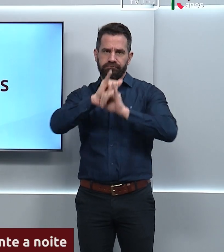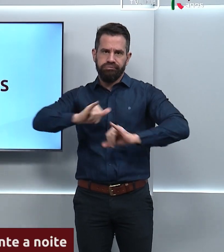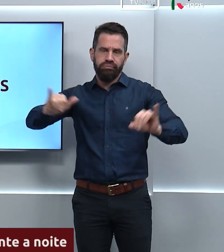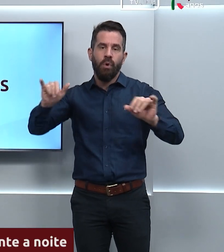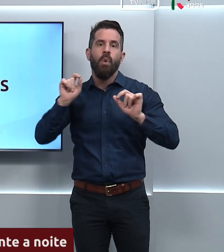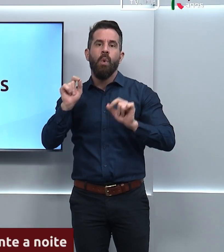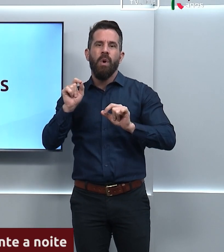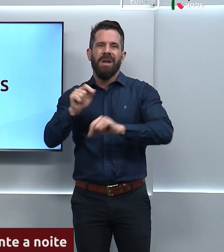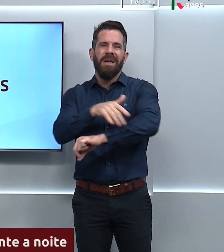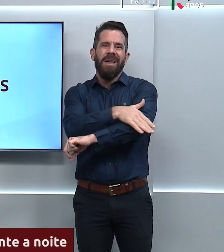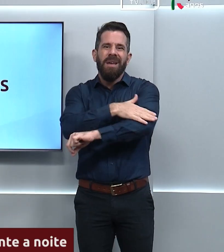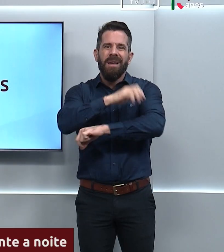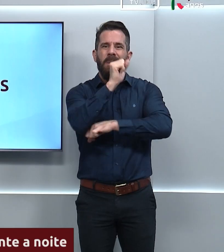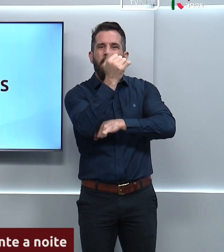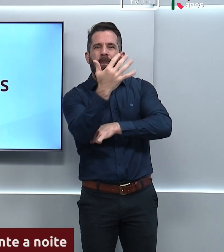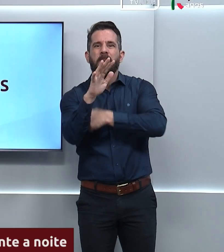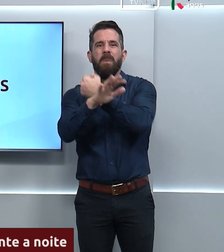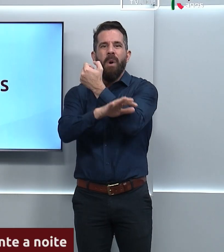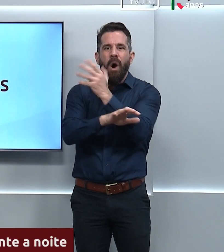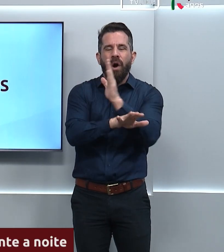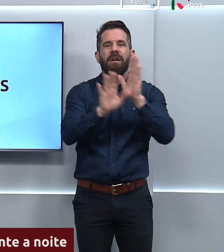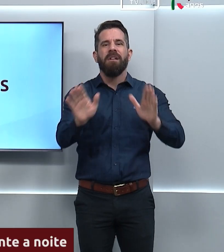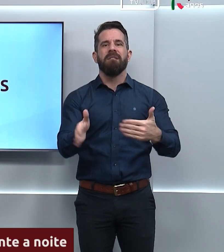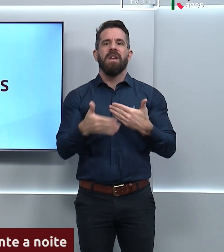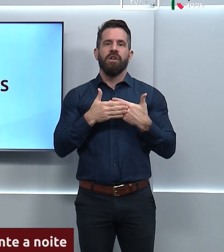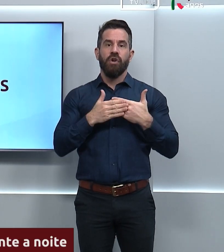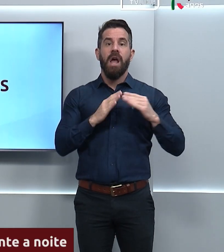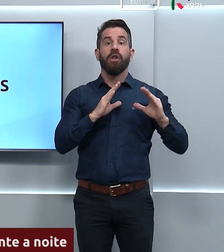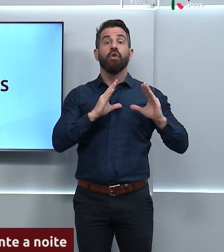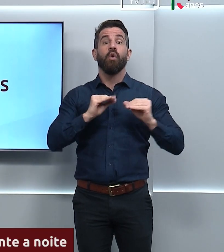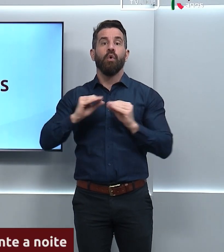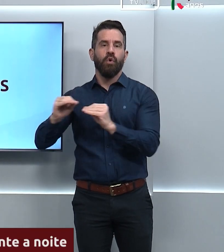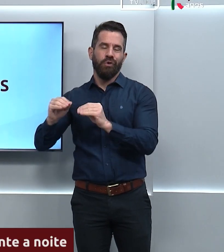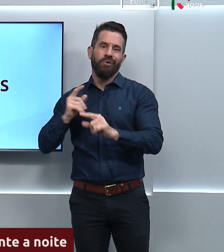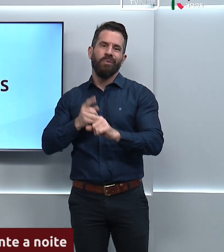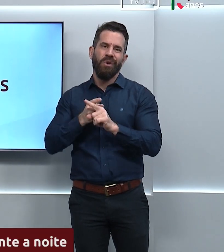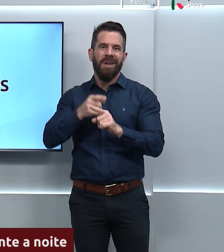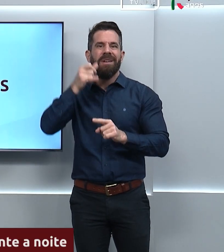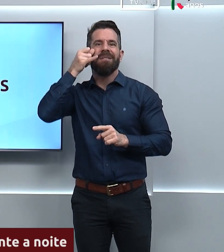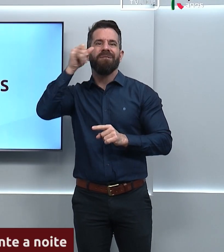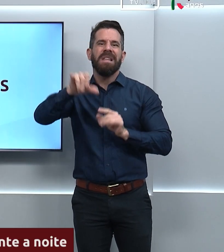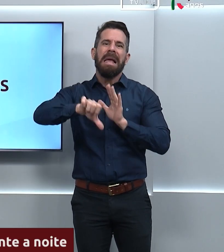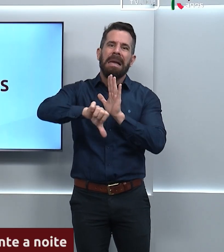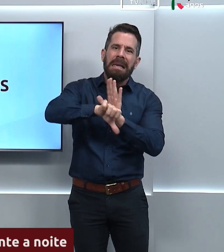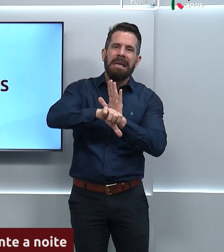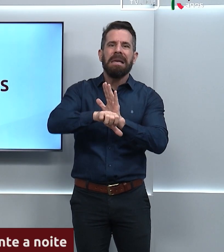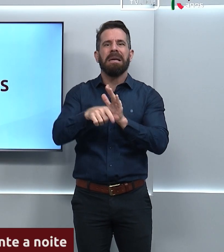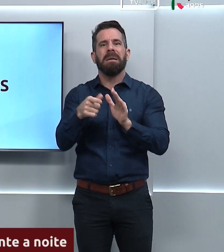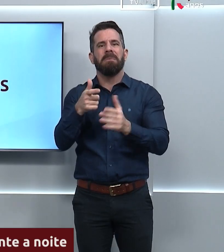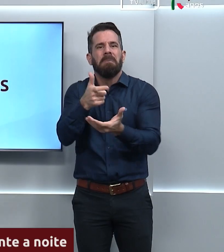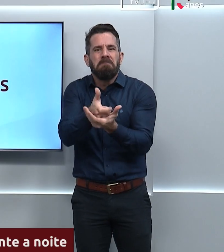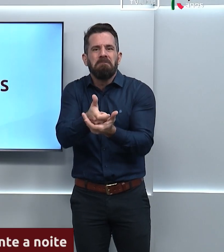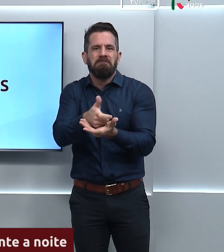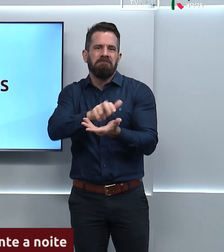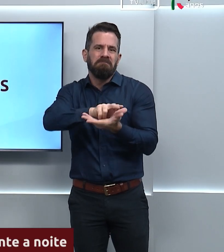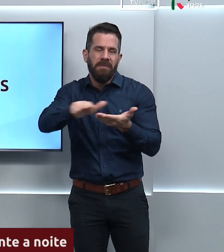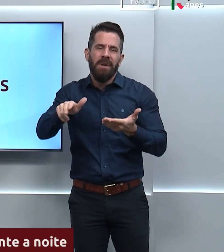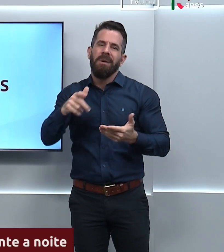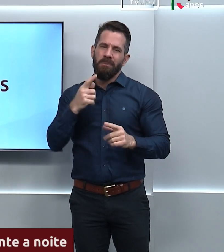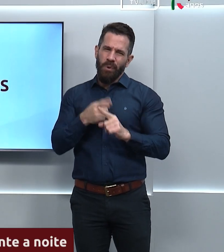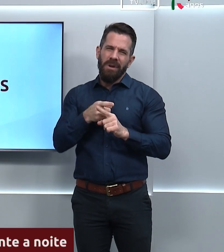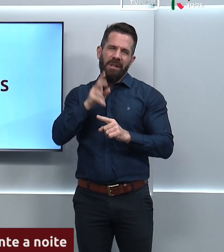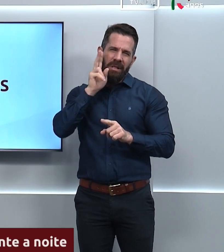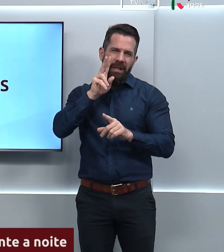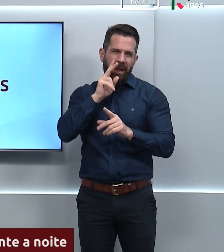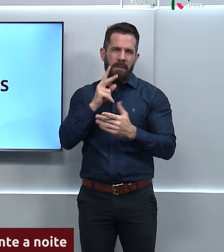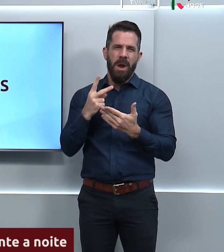pretende fechar bosques da cidade durante a noite para reduzir a criminalidade. Isso aconteceu depois de um assassinato